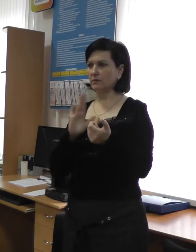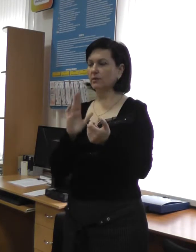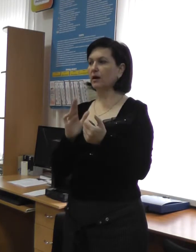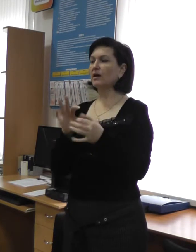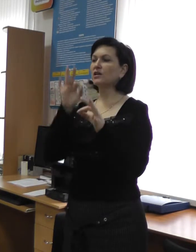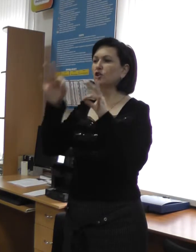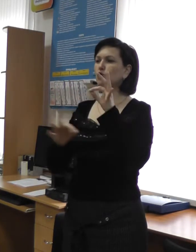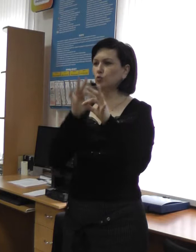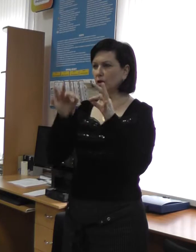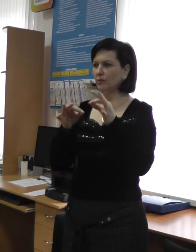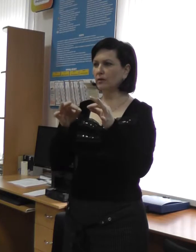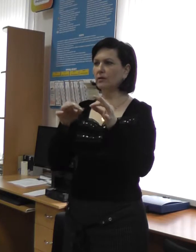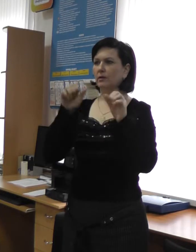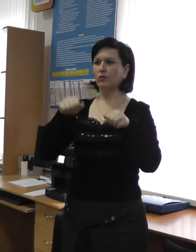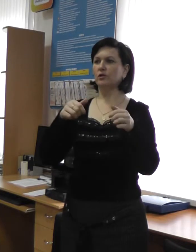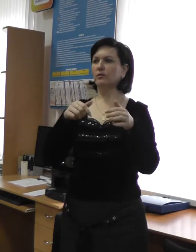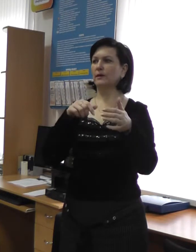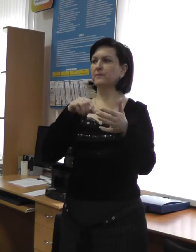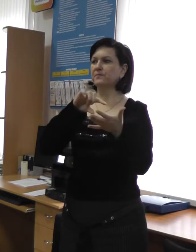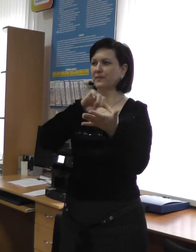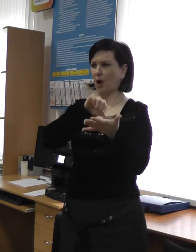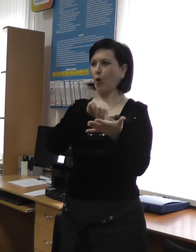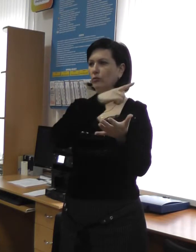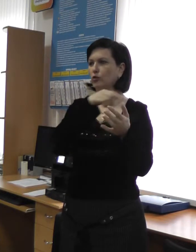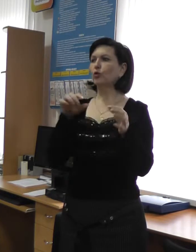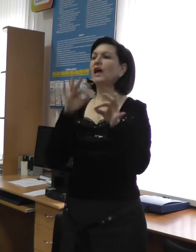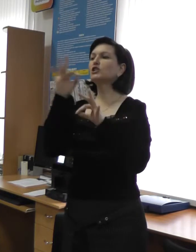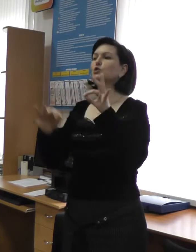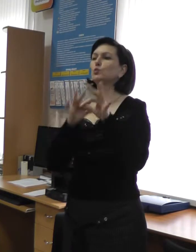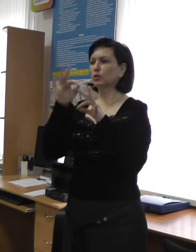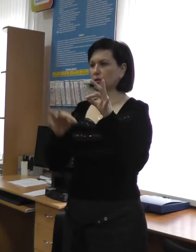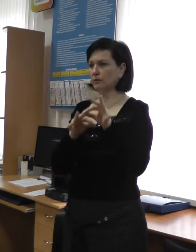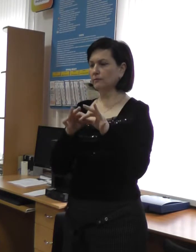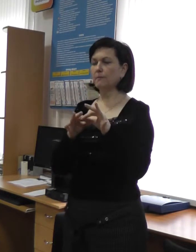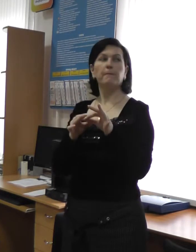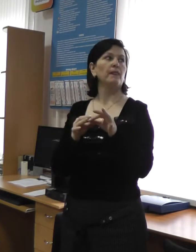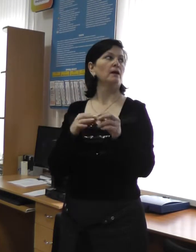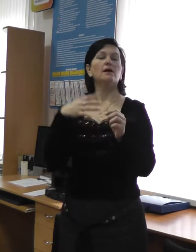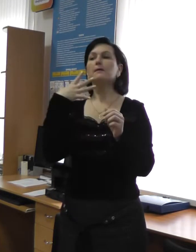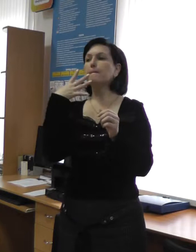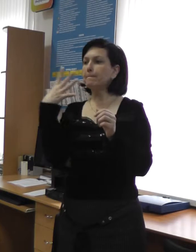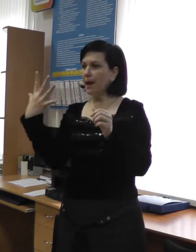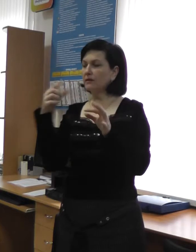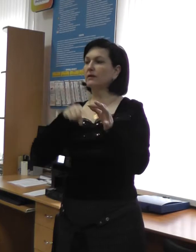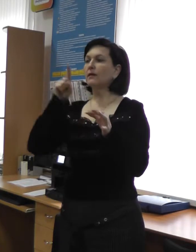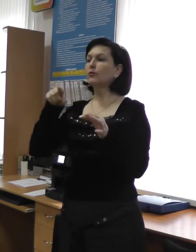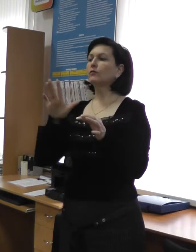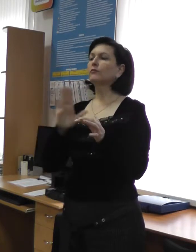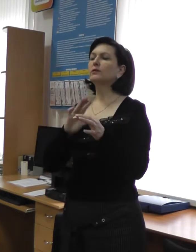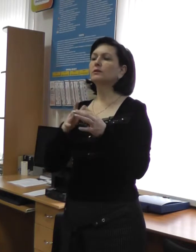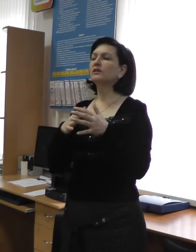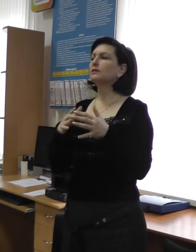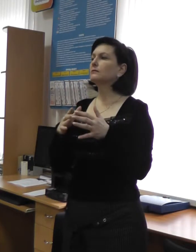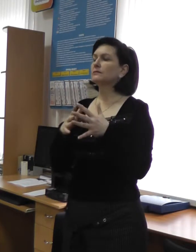в дворовых флигелях, небольшая кисловодская ресторация имела лишь 5 роскошно убранных номеров, которые